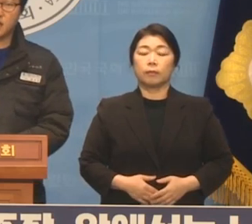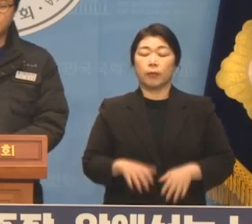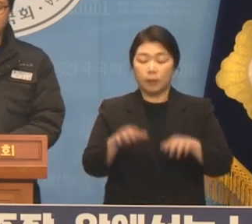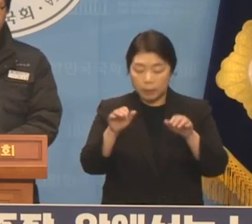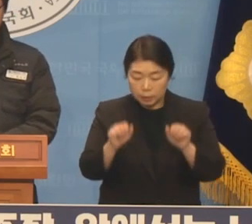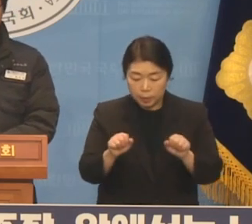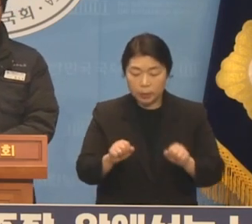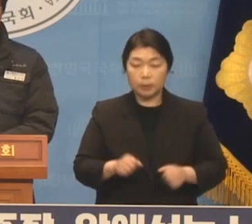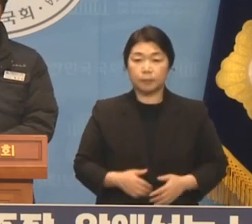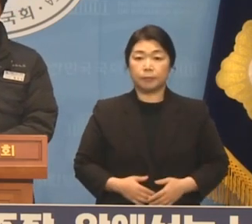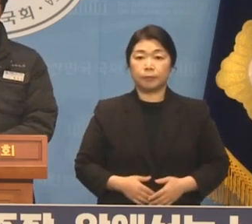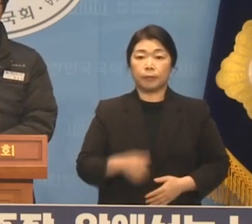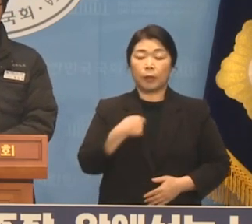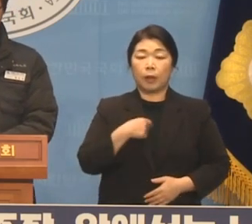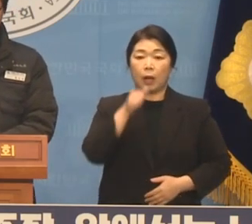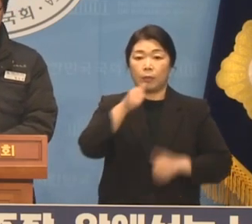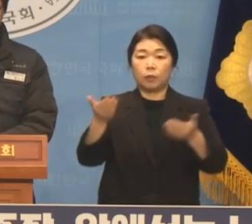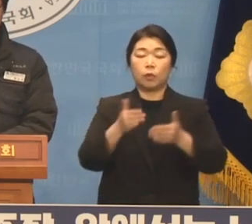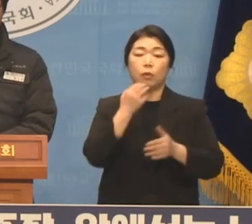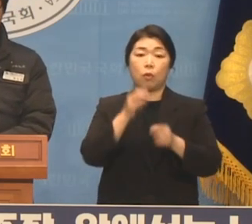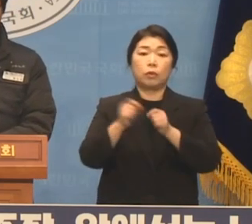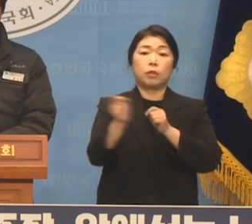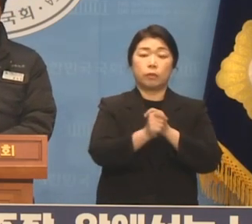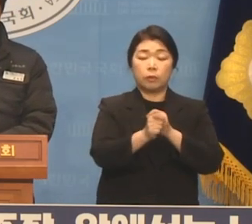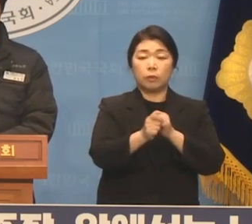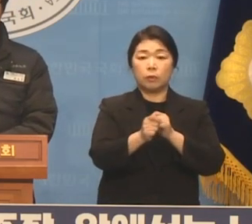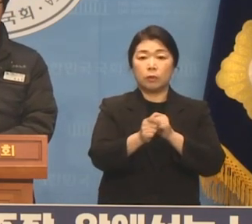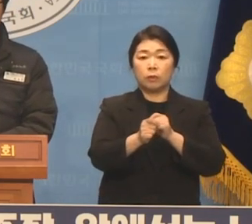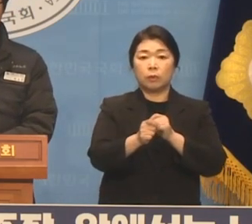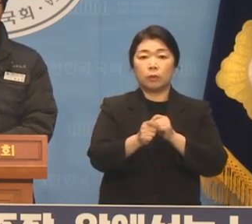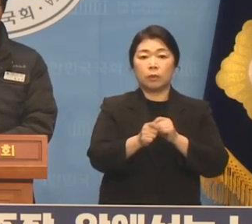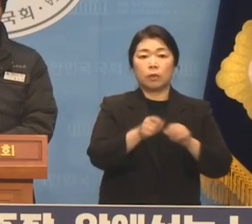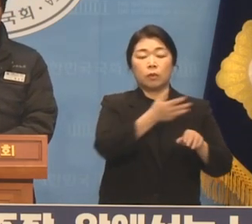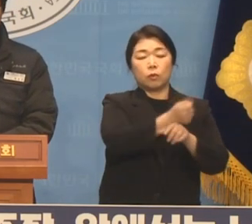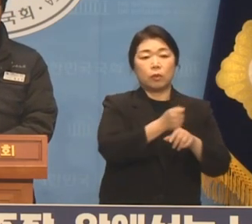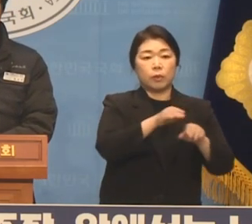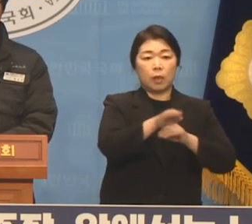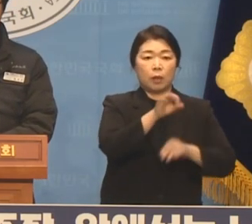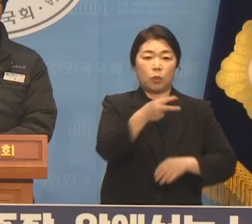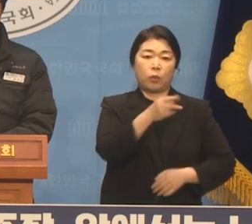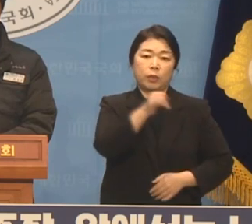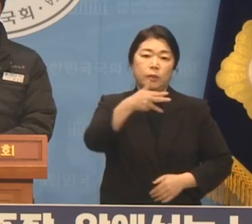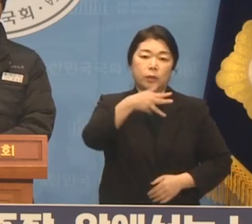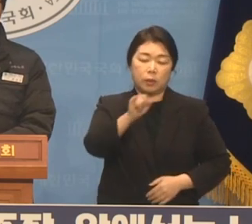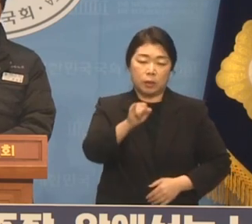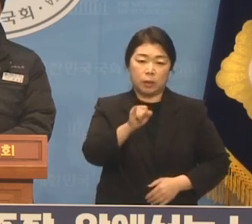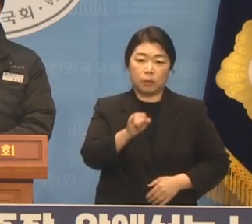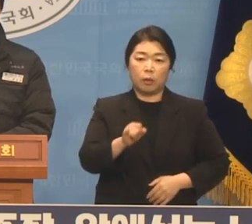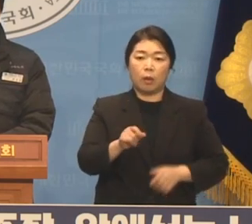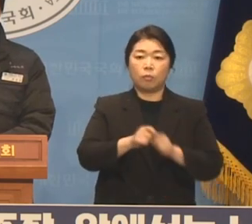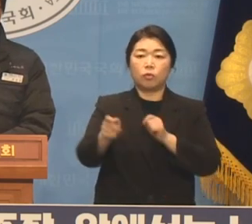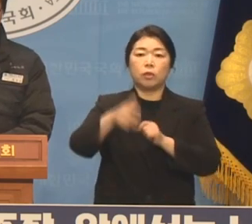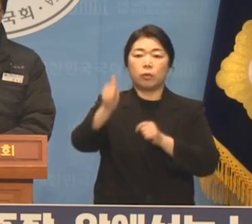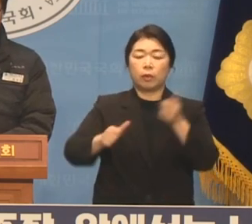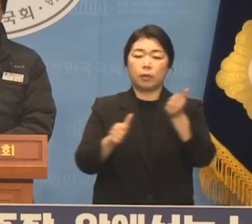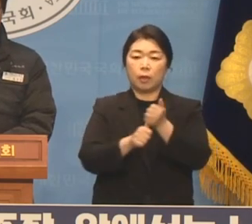안녕하십니까. 저는 금속노조 서울지부 수입차주의 도이치 아우토 부지회장